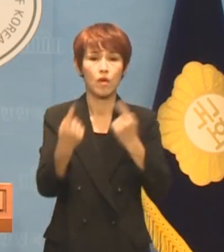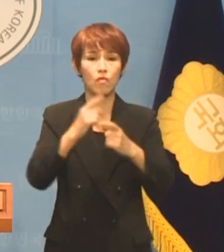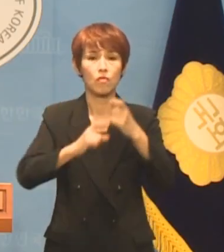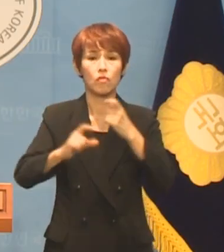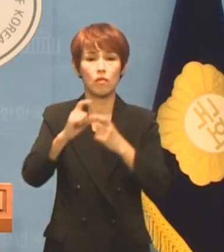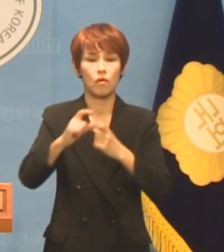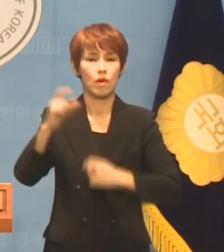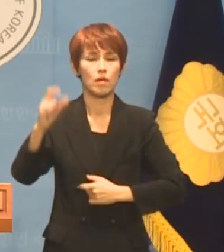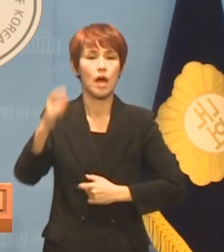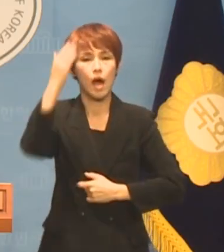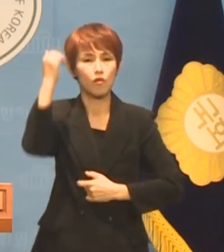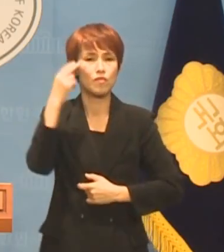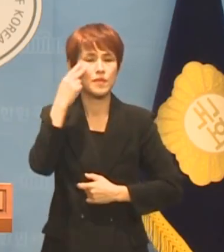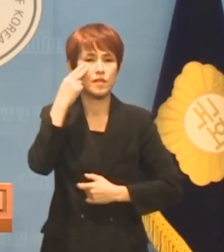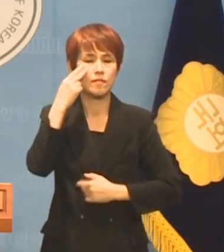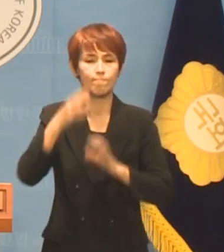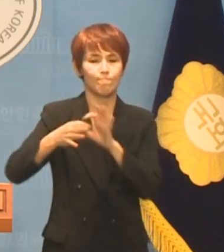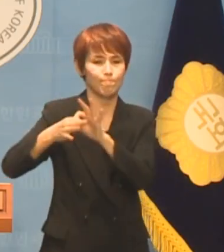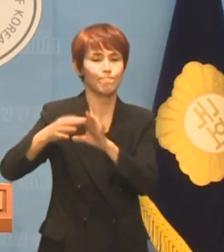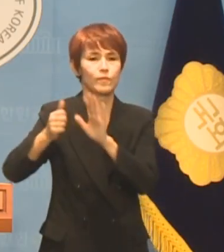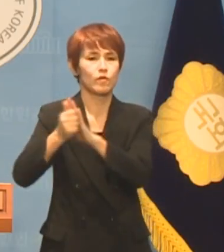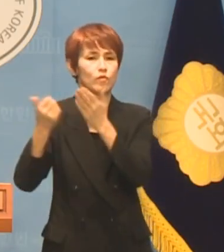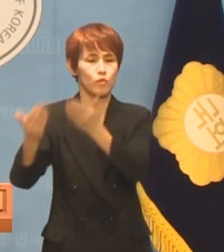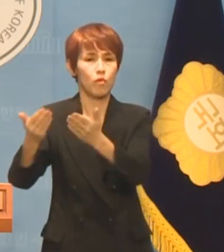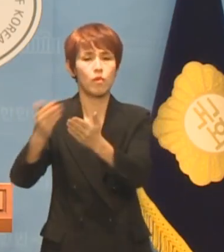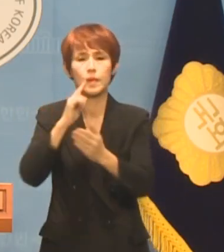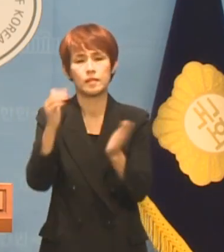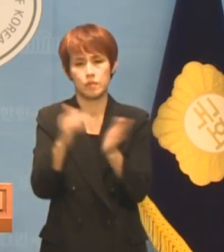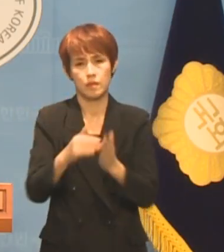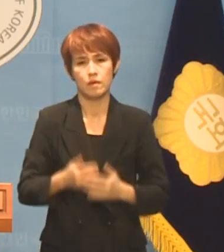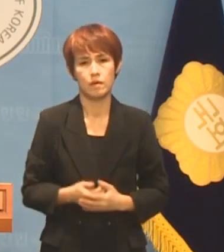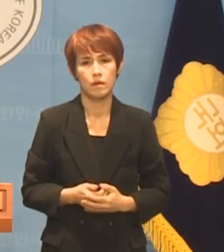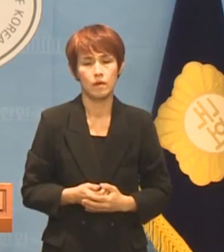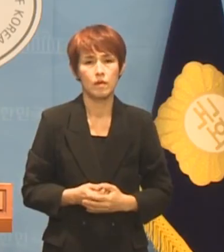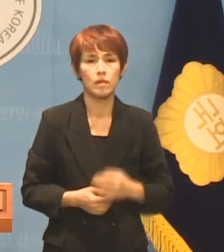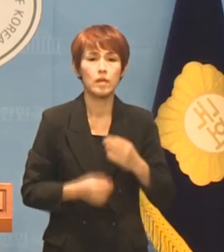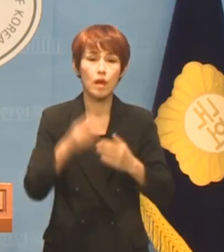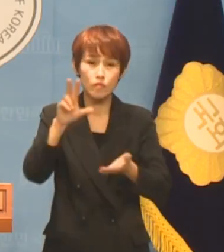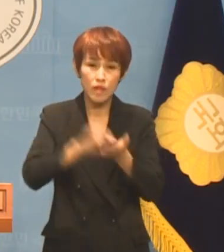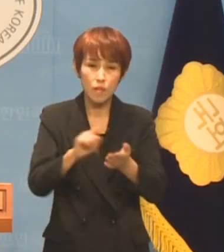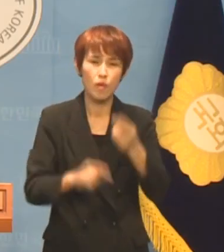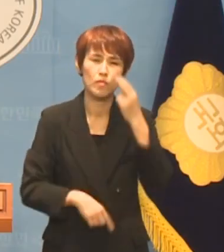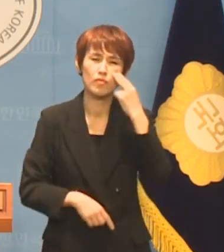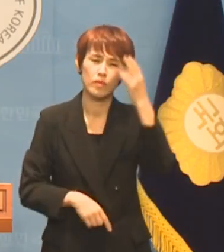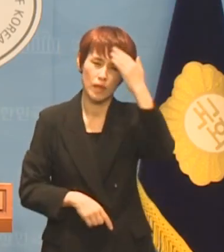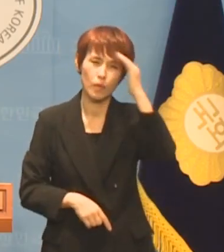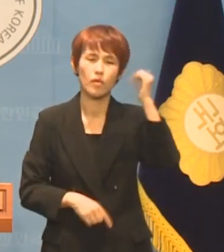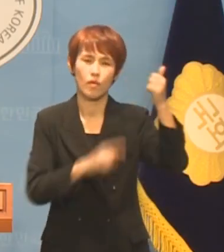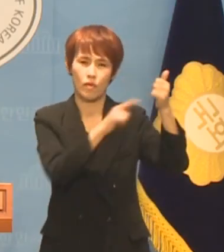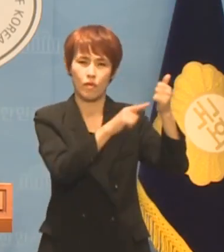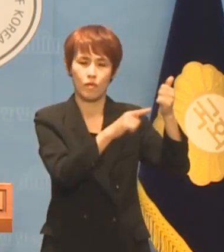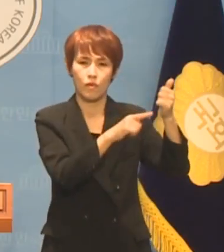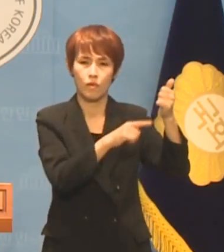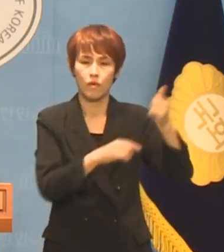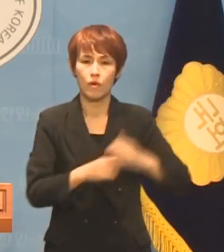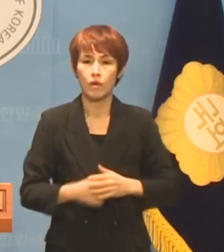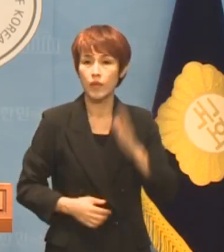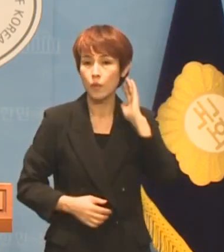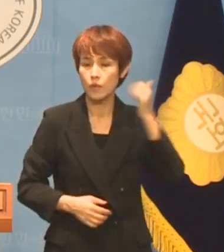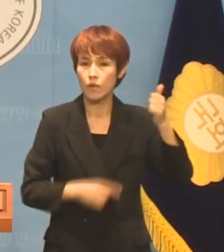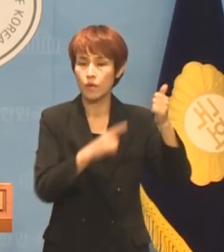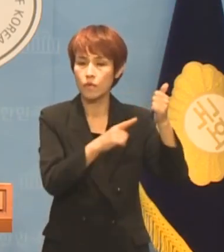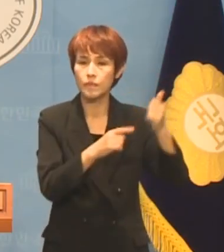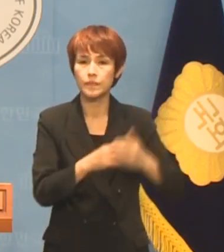강력한 미한 동맹을 지지할 겁니다. 하지만 문제는 트럼프 대통령입니다. 공화당과 민주당 모두 동맹을